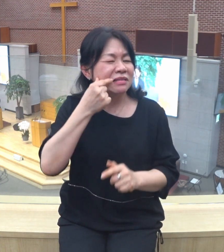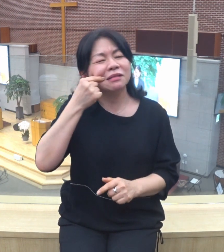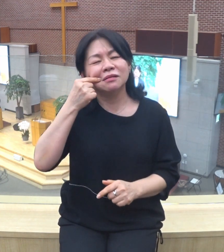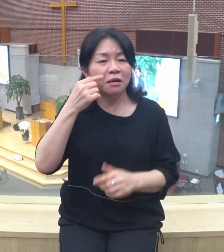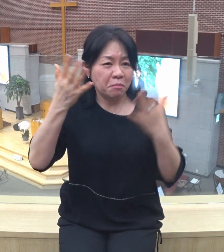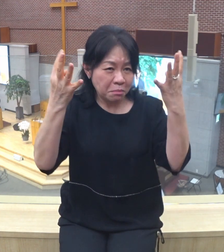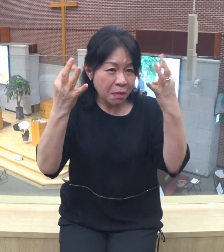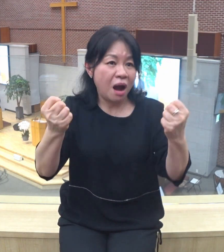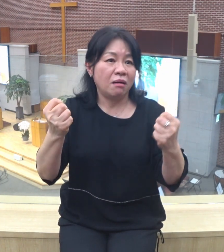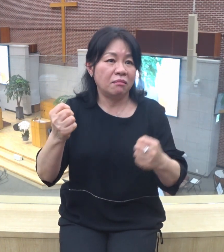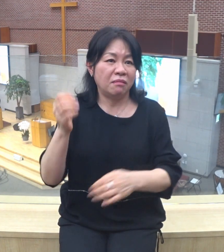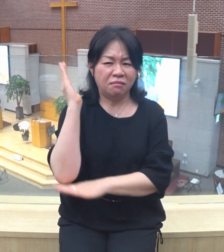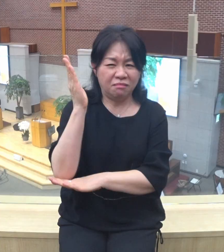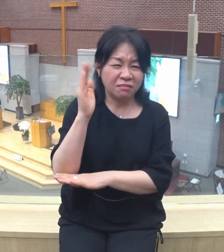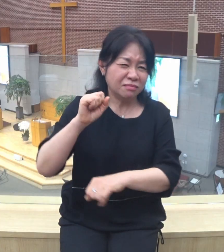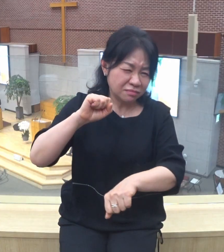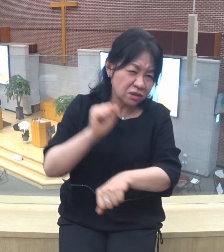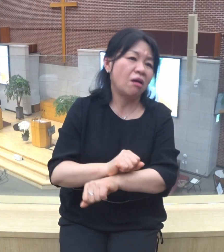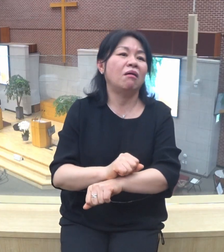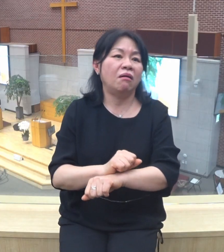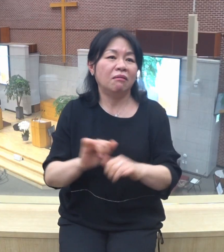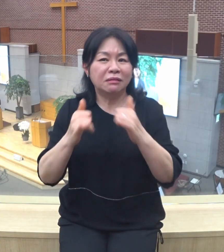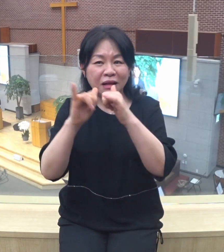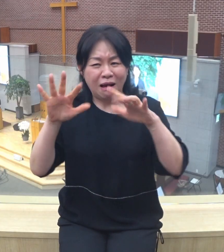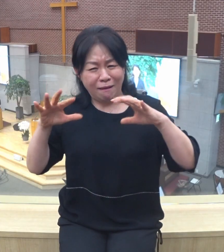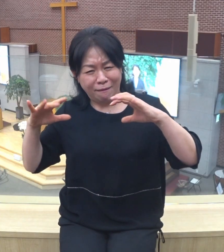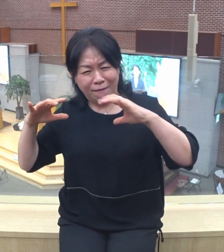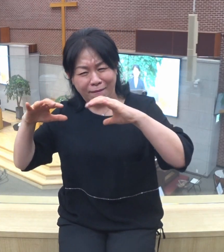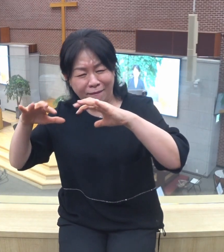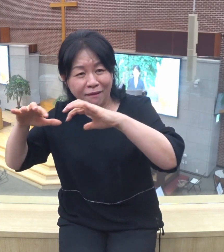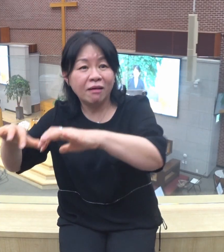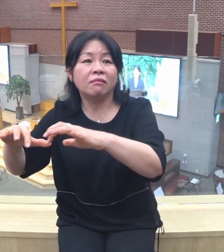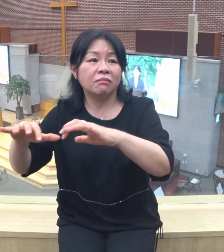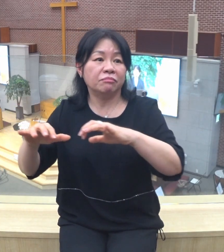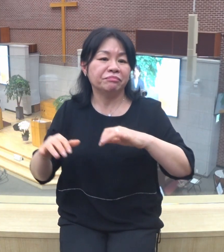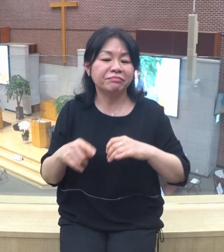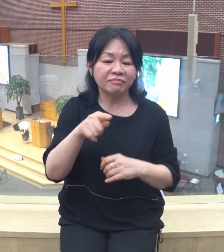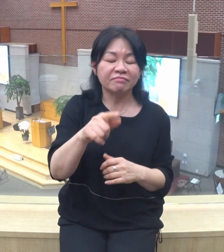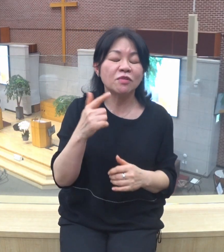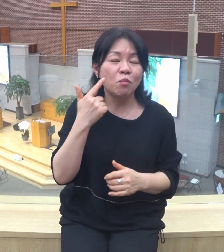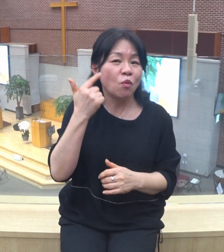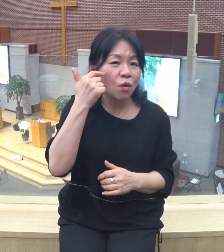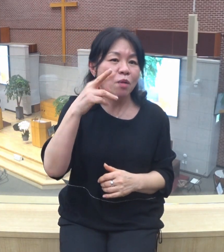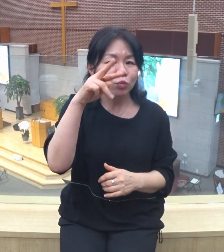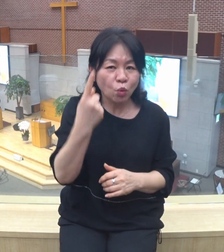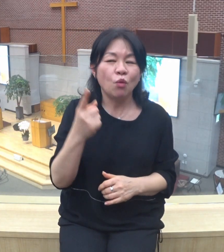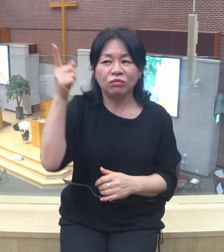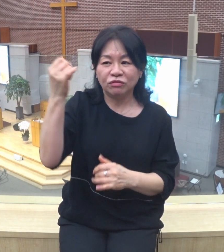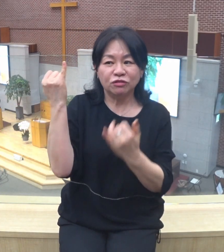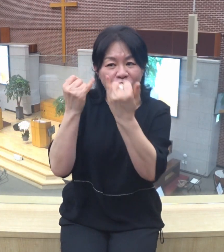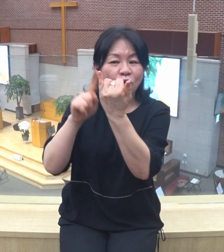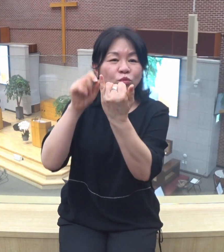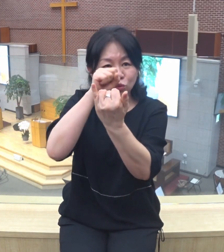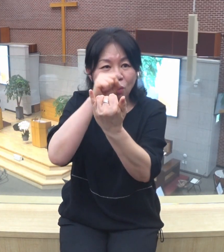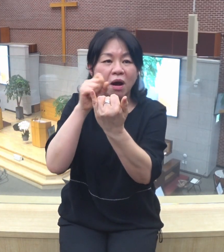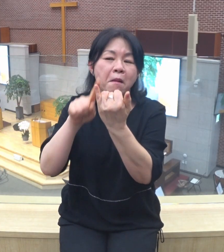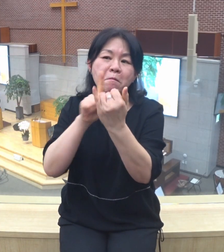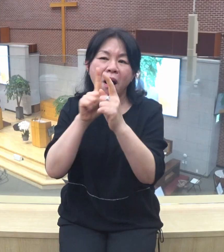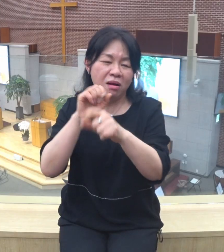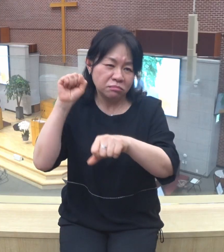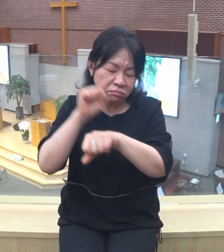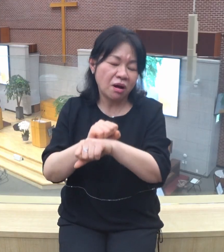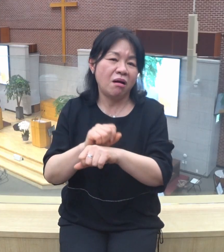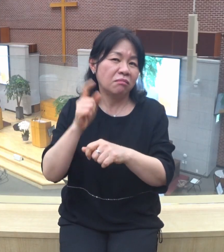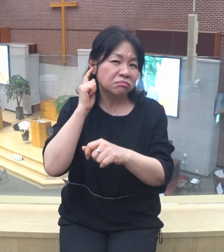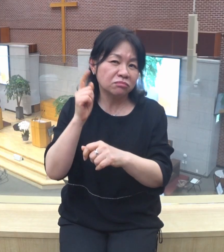얻고 있을 때였습니다. 그래서 기대되는 마음으로 이 강의단을 기다리고 있었는데 토크 콘서트 이틀